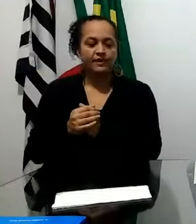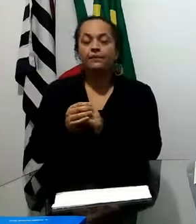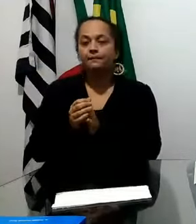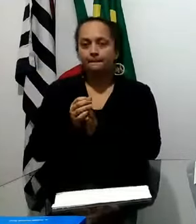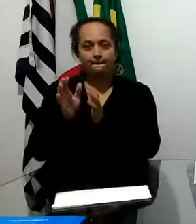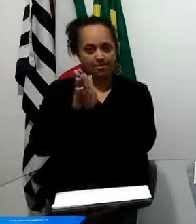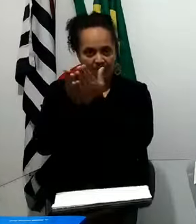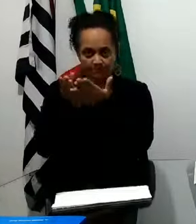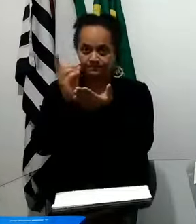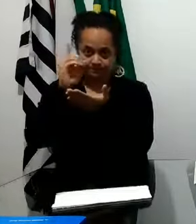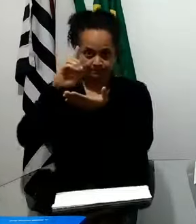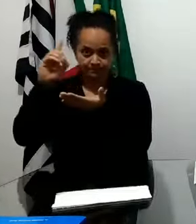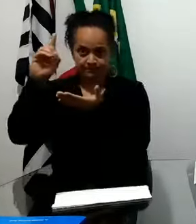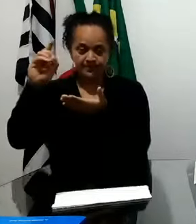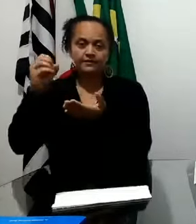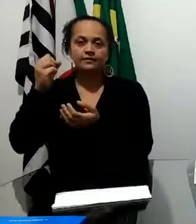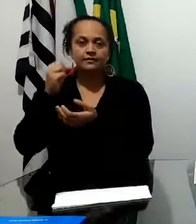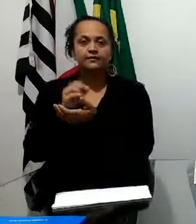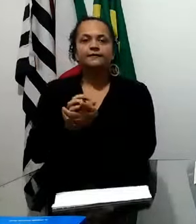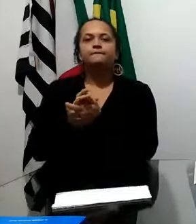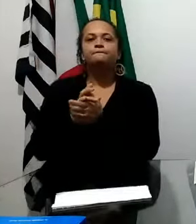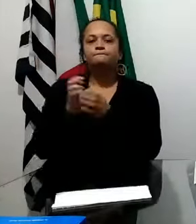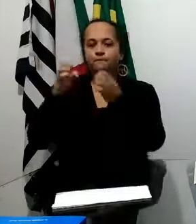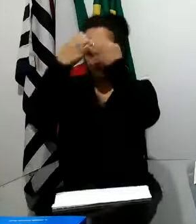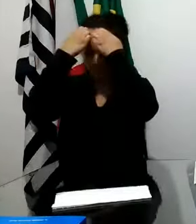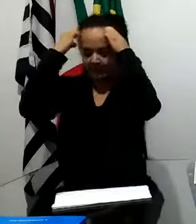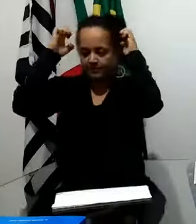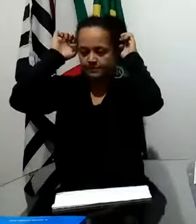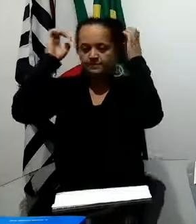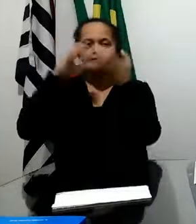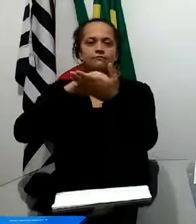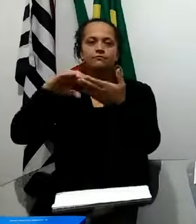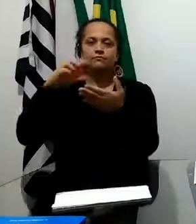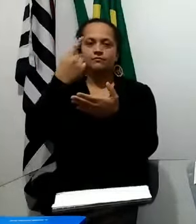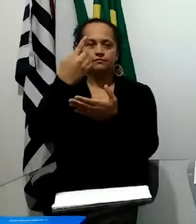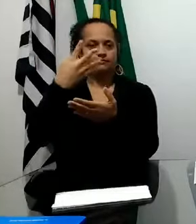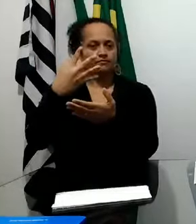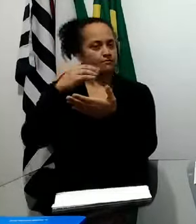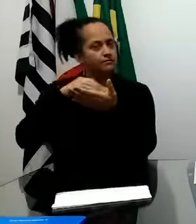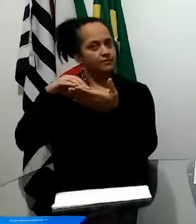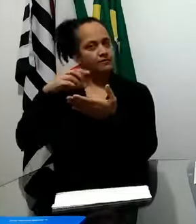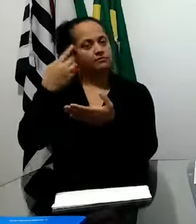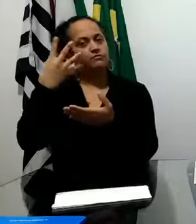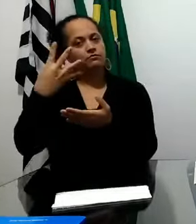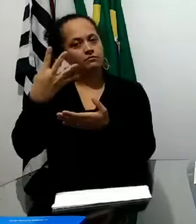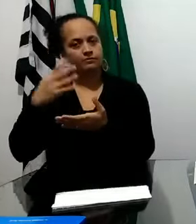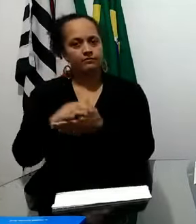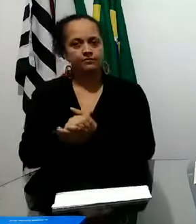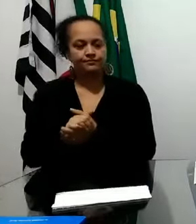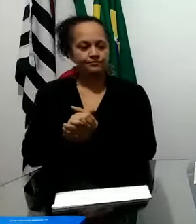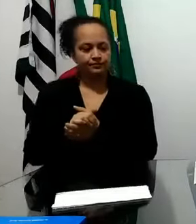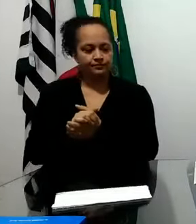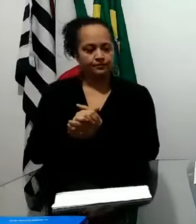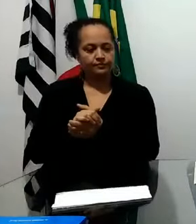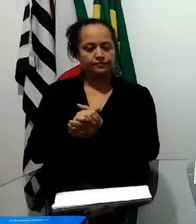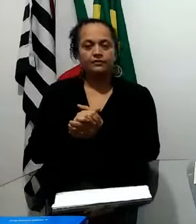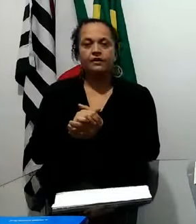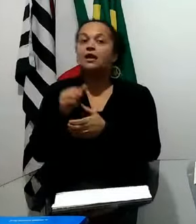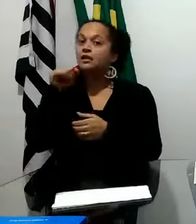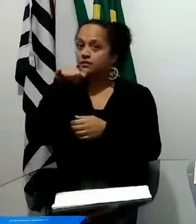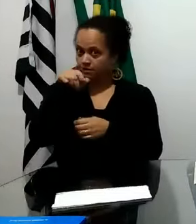está na NVI, tá bom? Esther, capítulo 14, versículo 4. Diz assim, pois se você